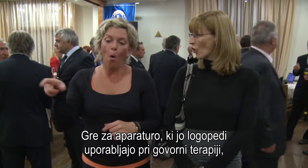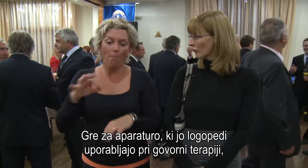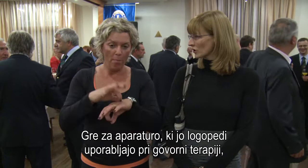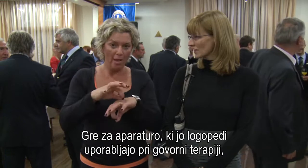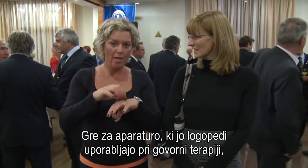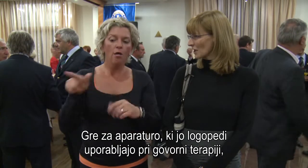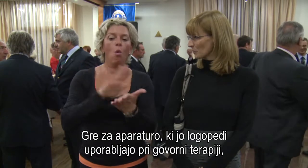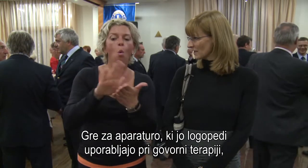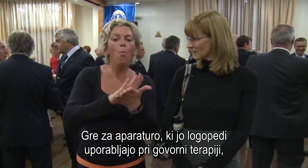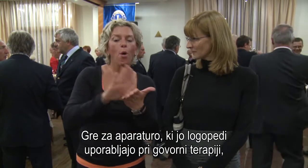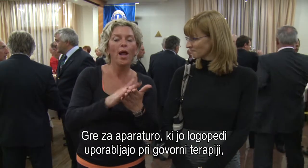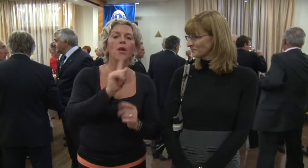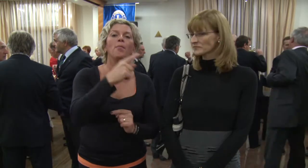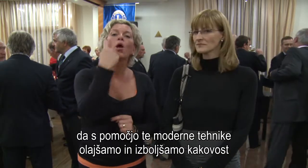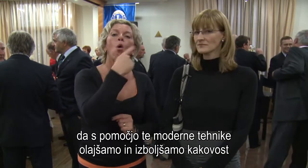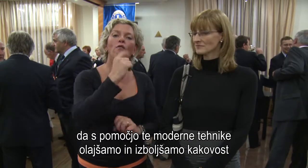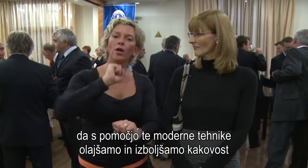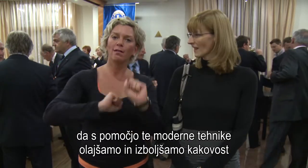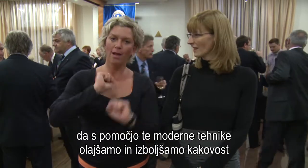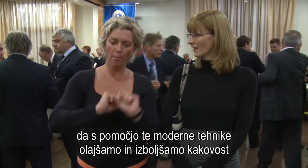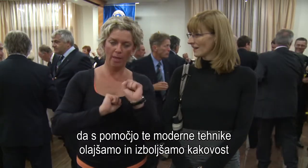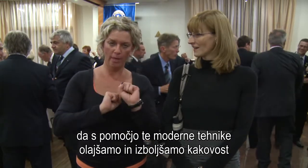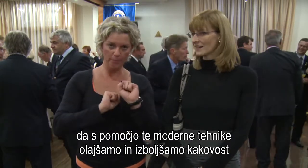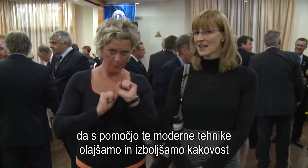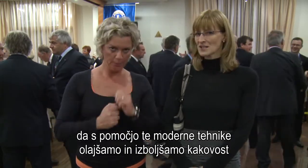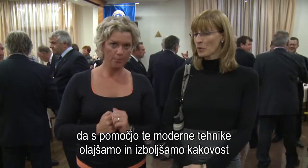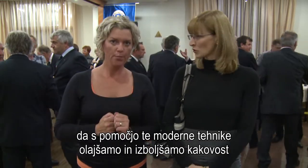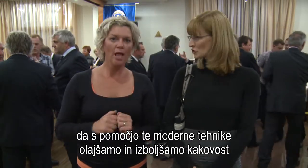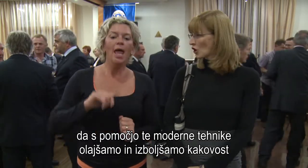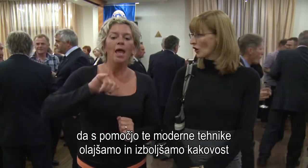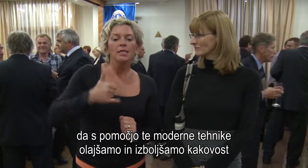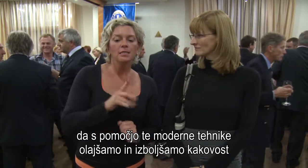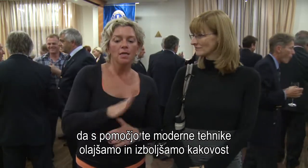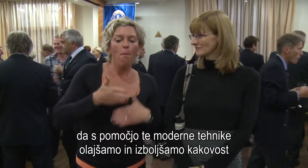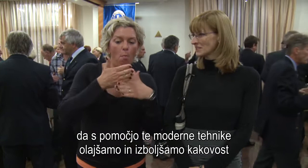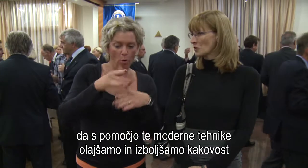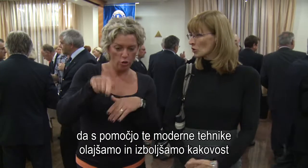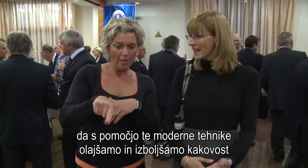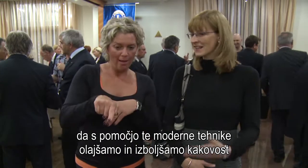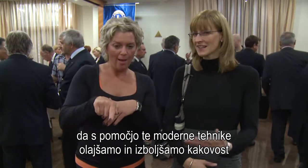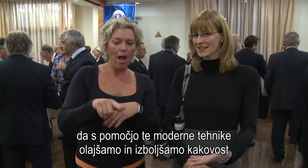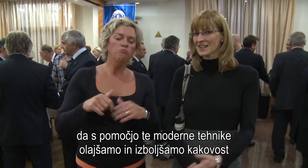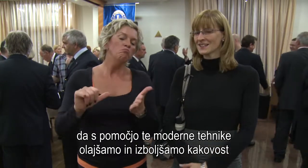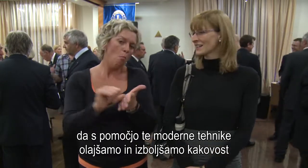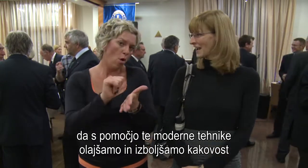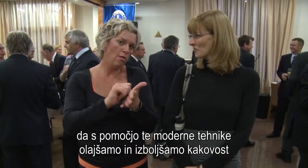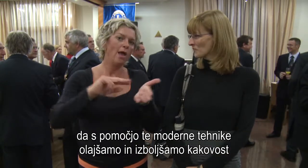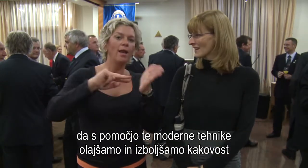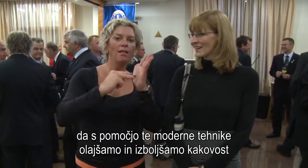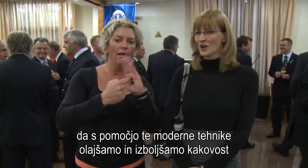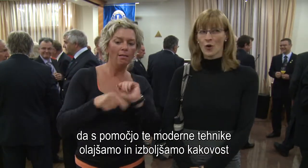pri govorni terapiji, da s pomočjo te moderne